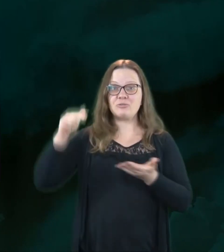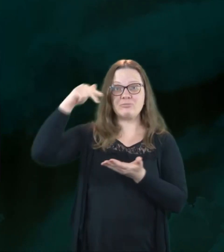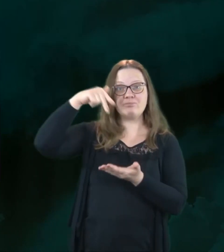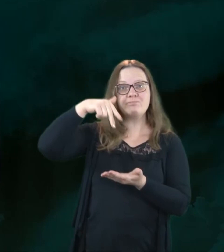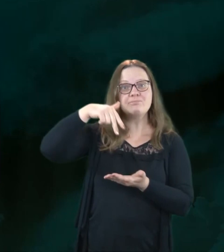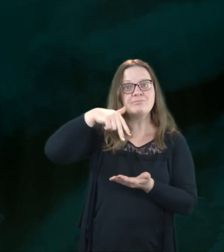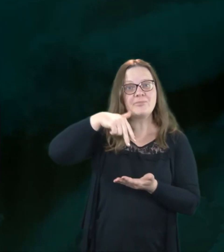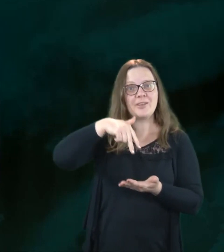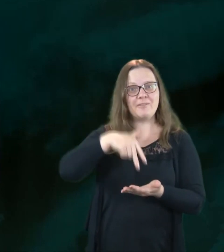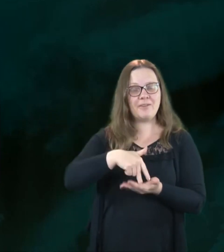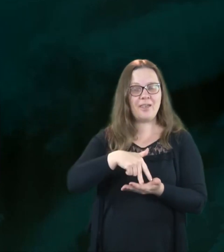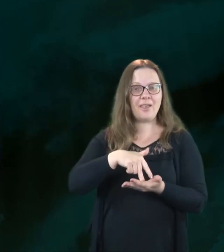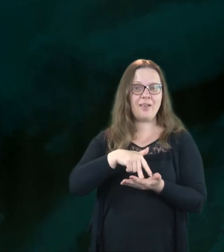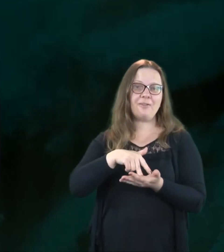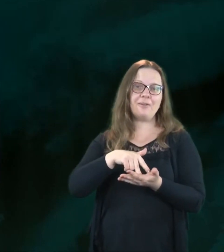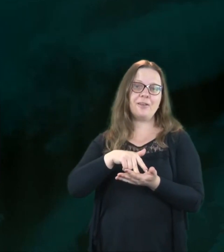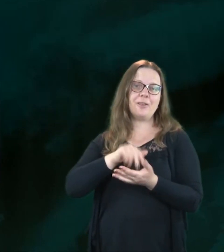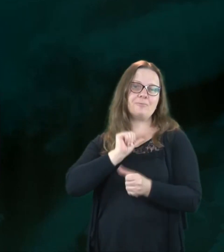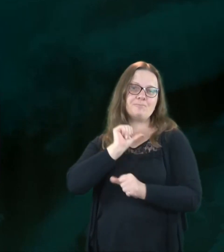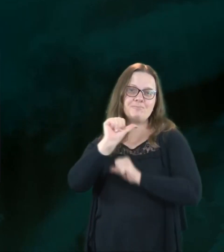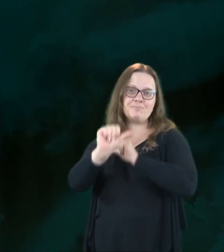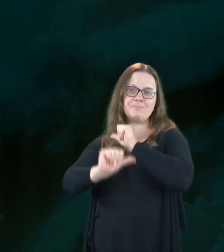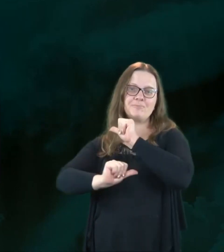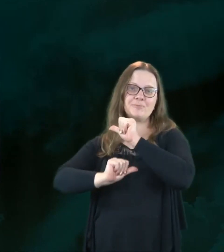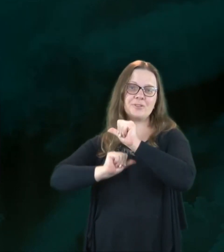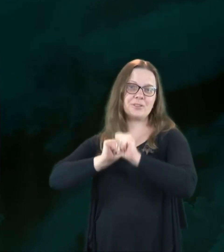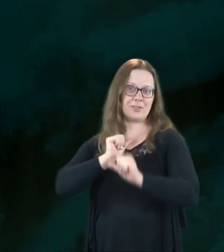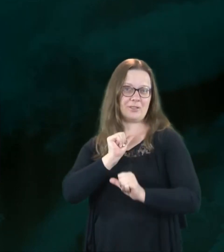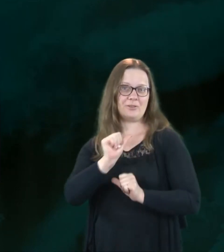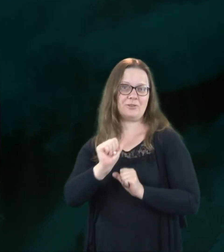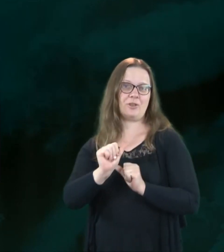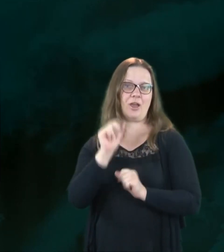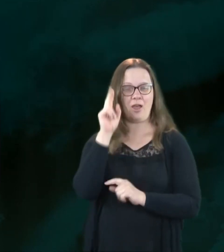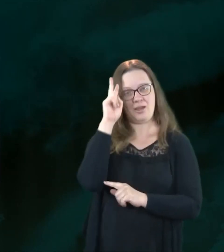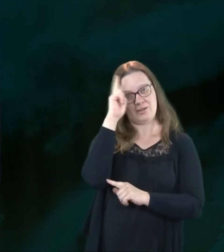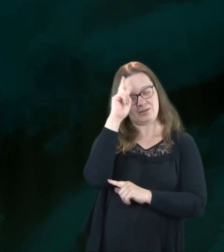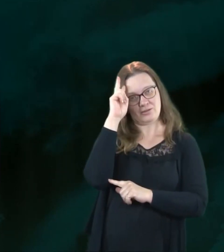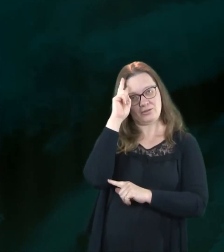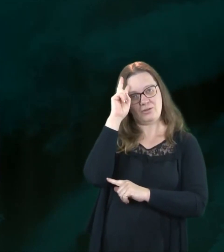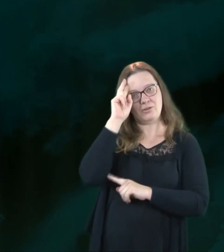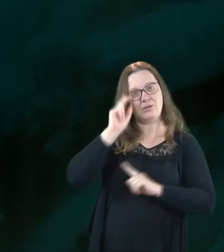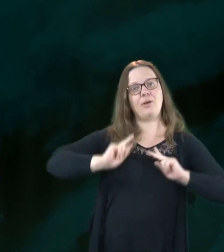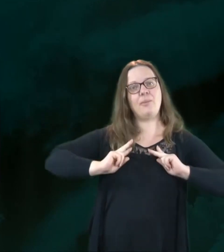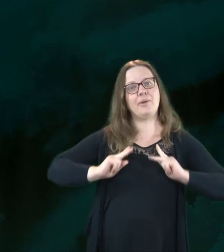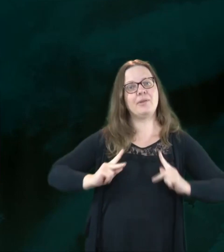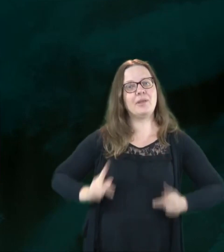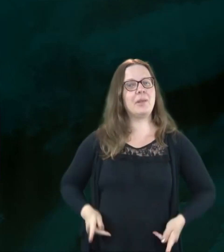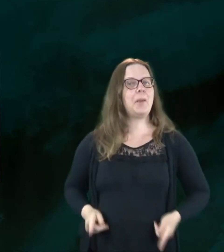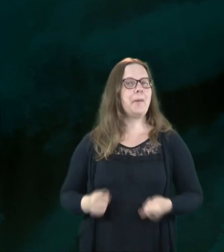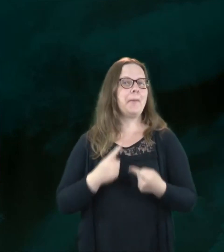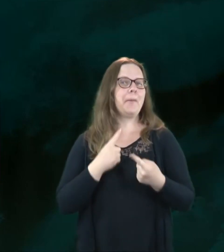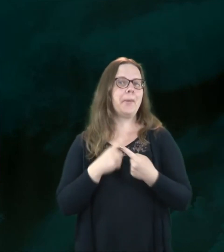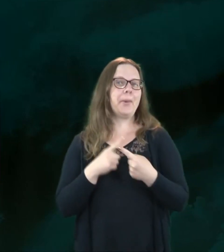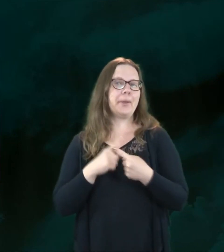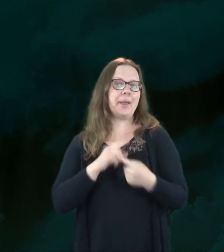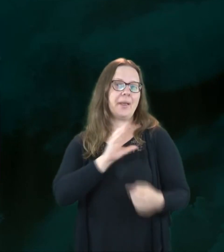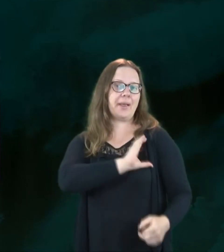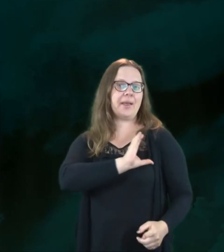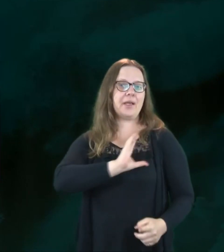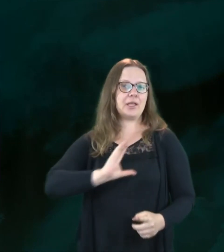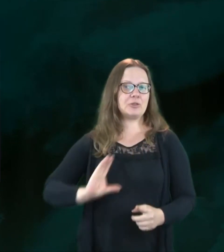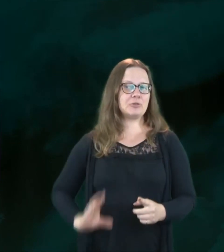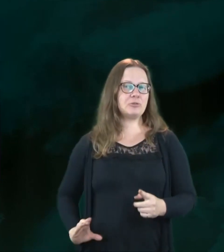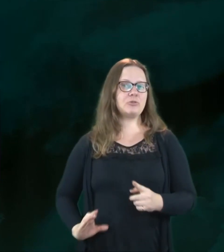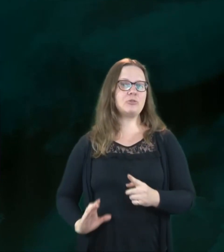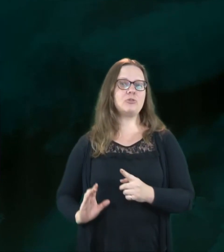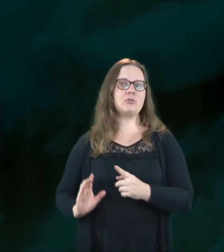muito simples. A reconexão aconteceu quando Jesus Cristo, Ele se tornou um homem,